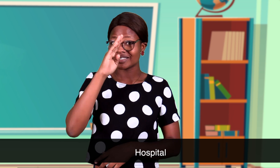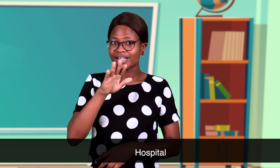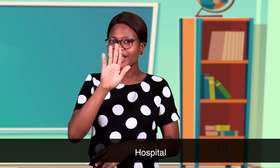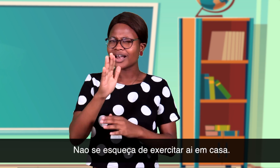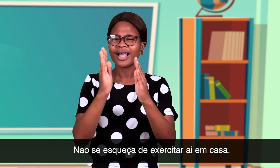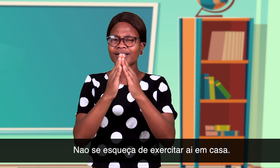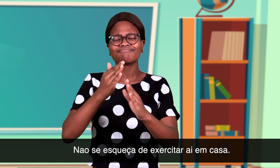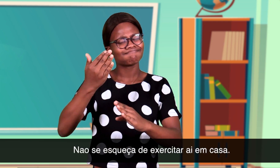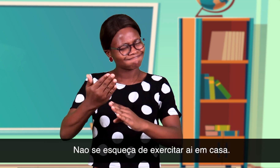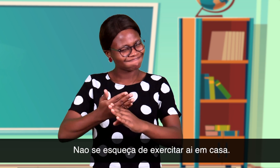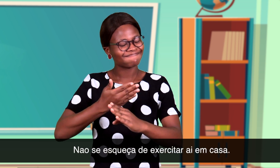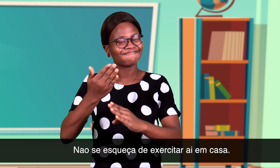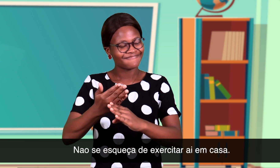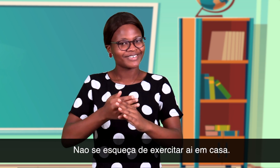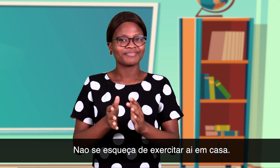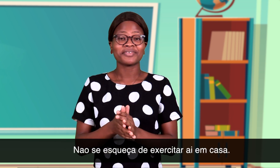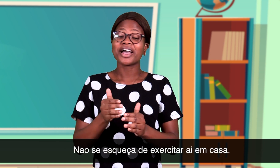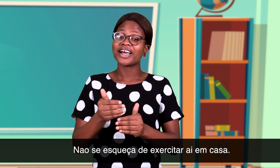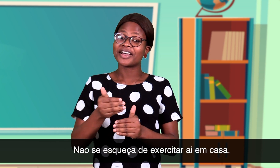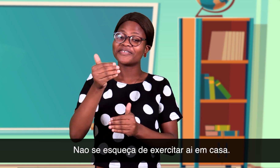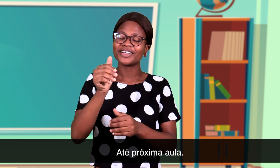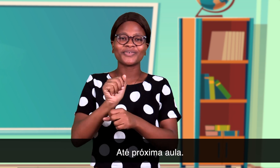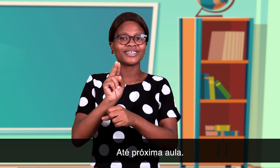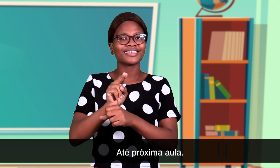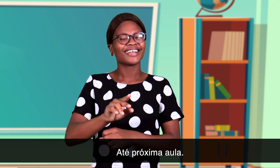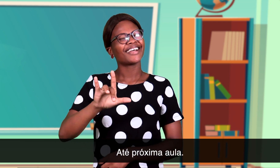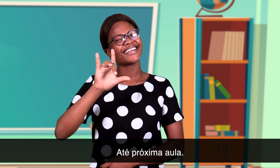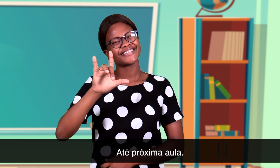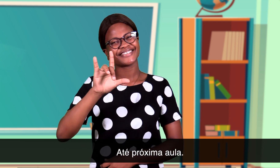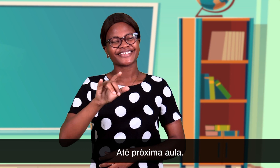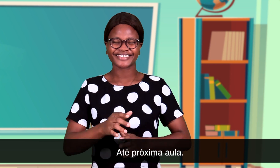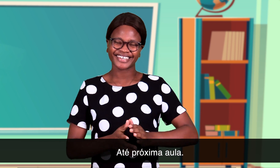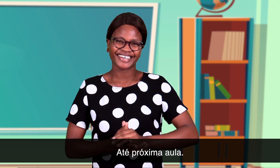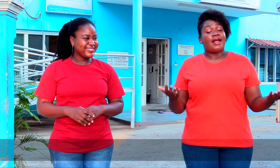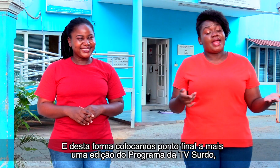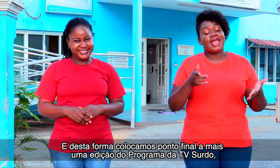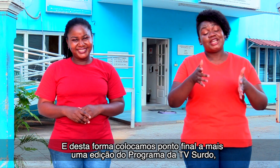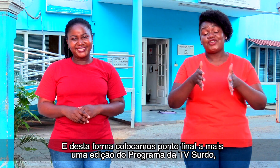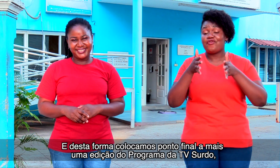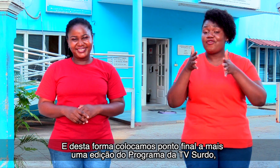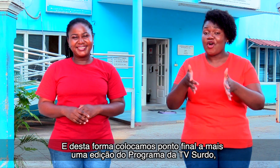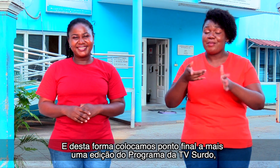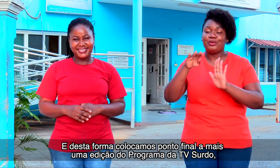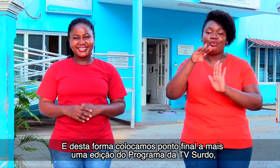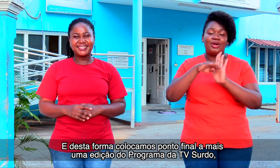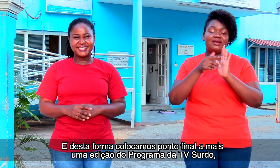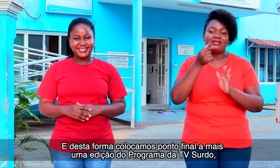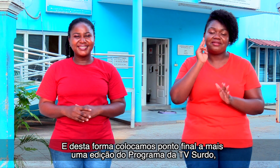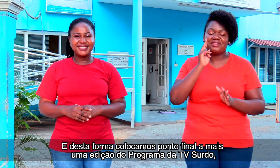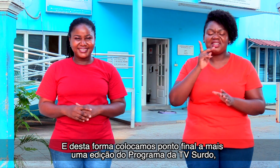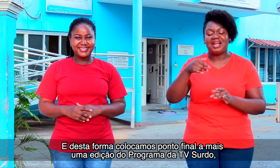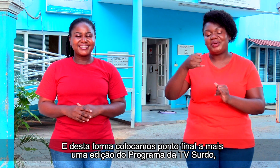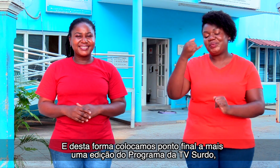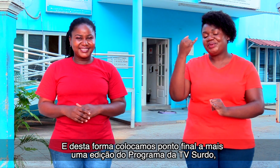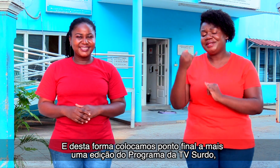Hospital. Não se esqueça de exercitar aí em casa. Até a próxima aula. E desta forma, colocamos